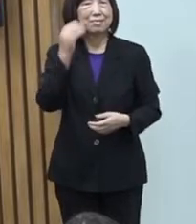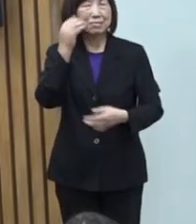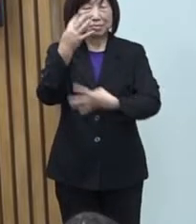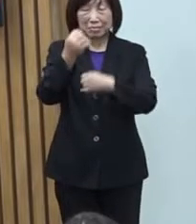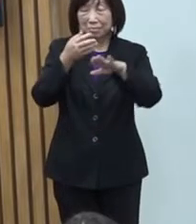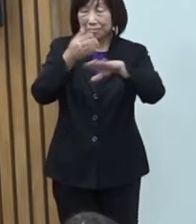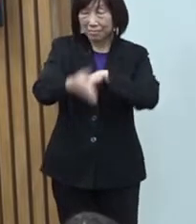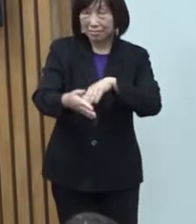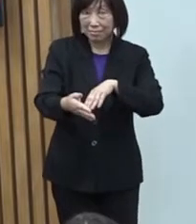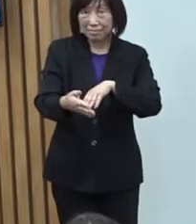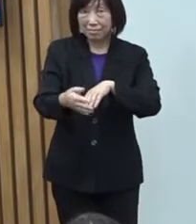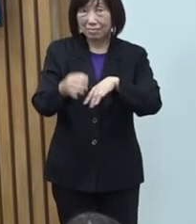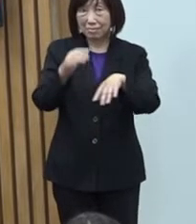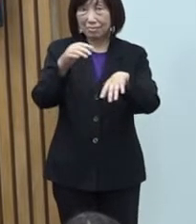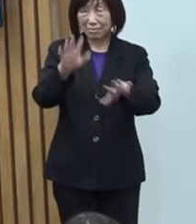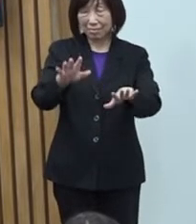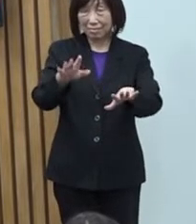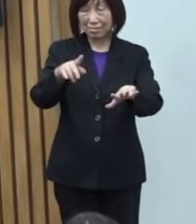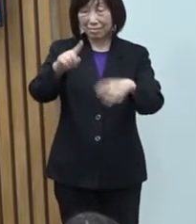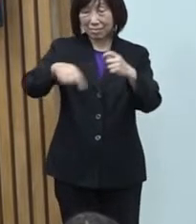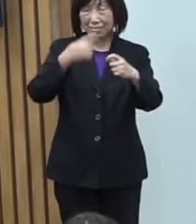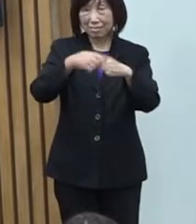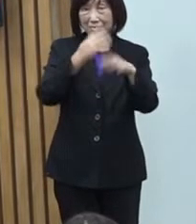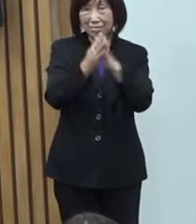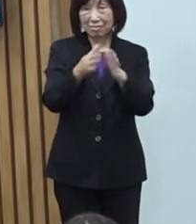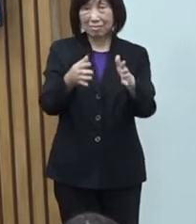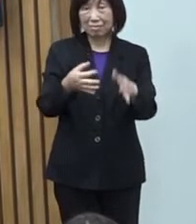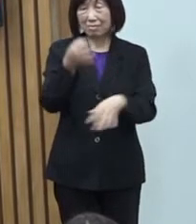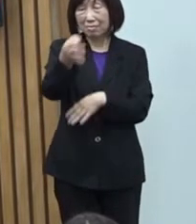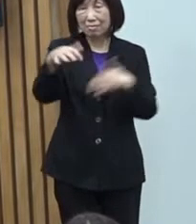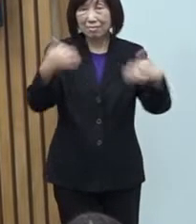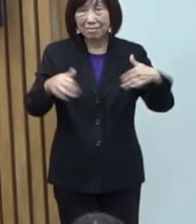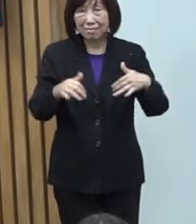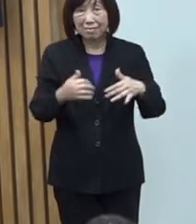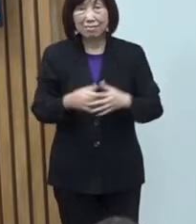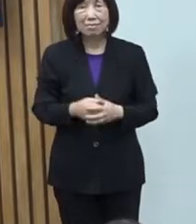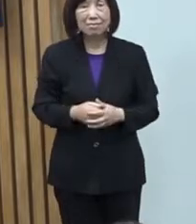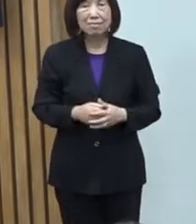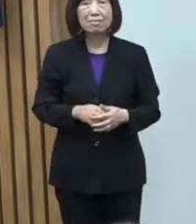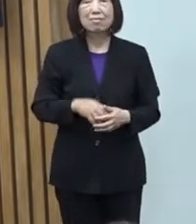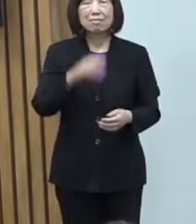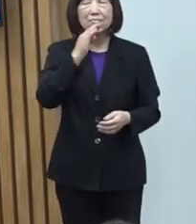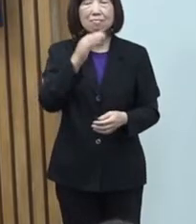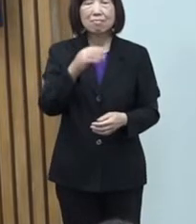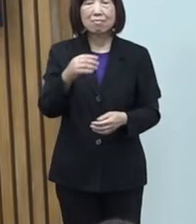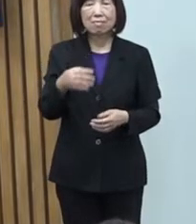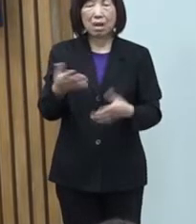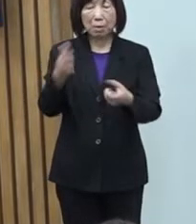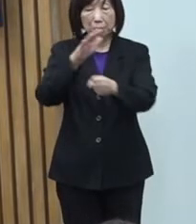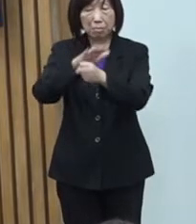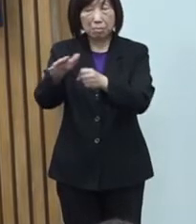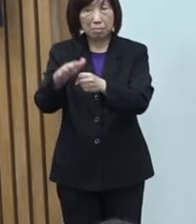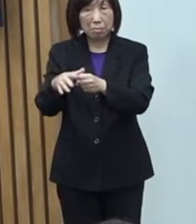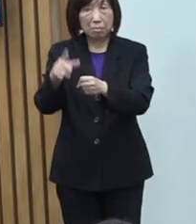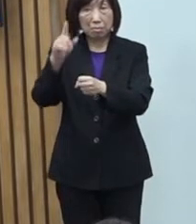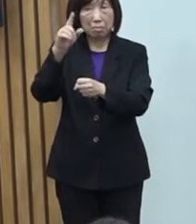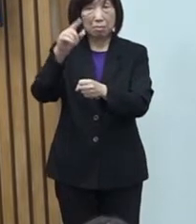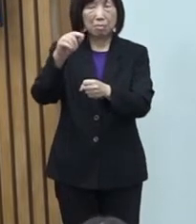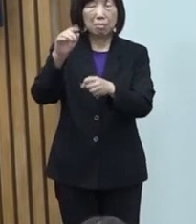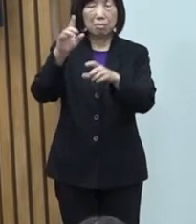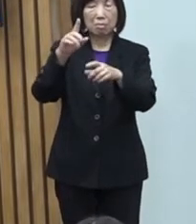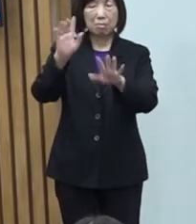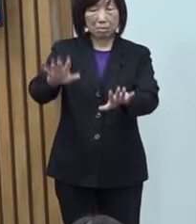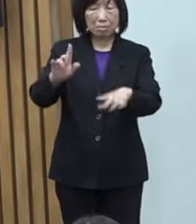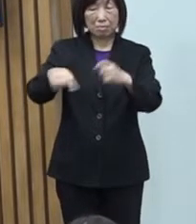为缴纳当年度的这个使用牌照税的这个车辆到滞纳期满到当年的